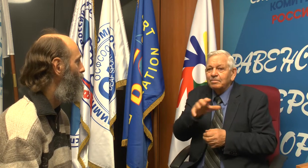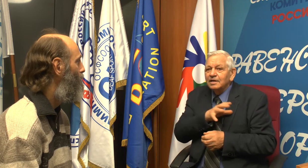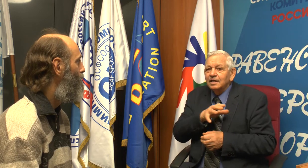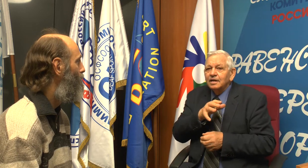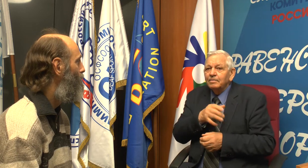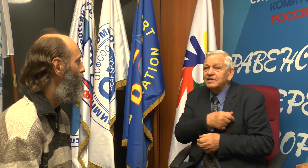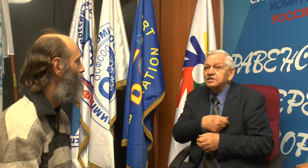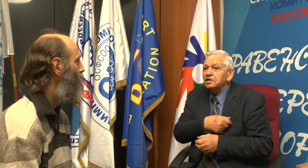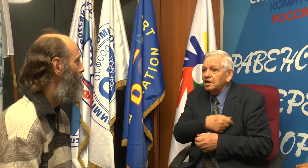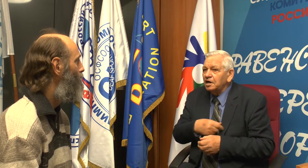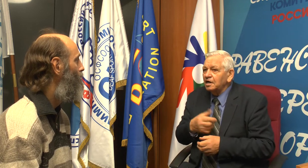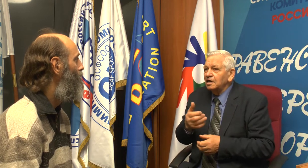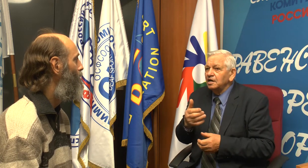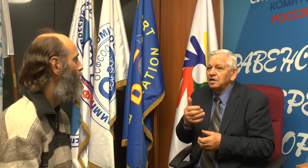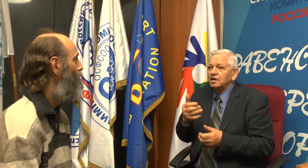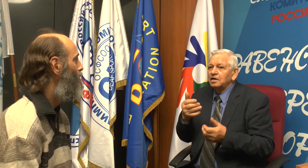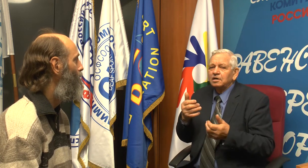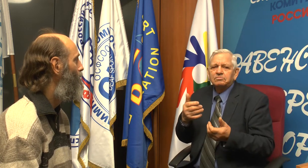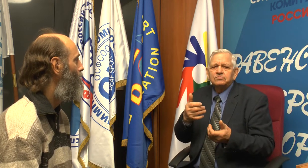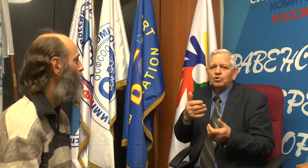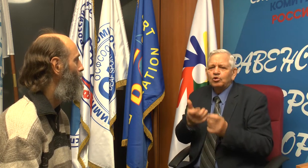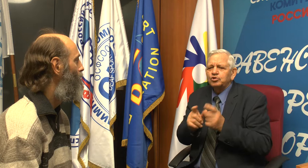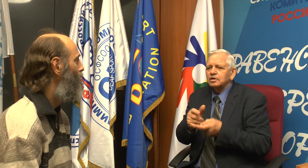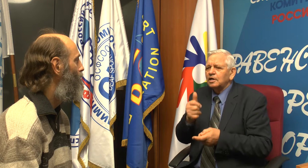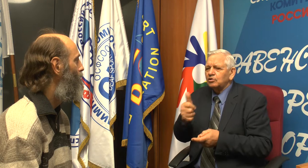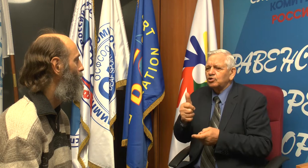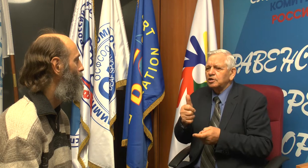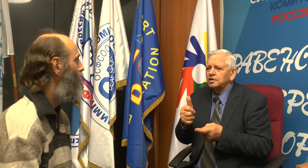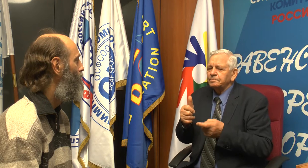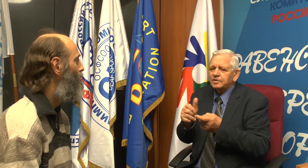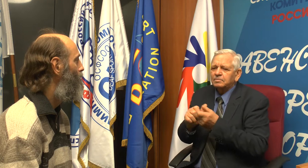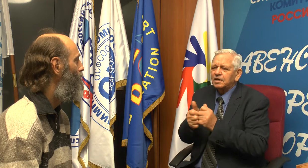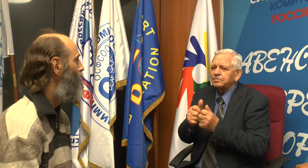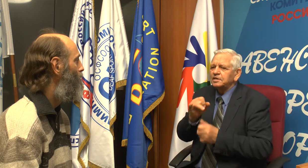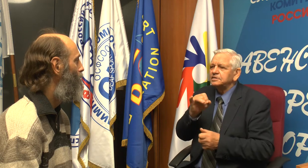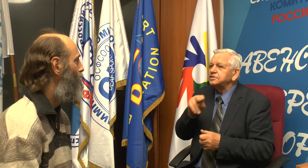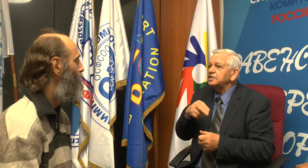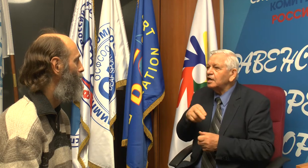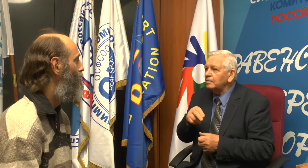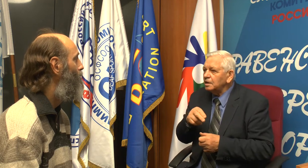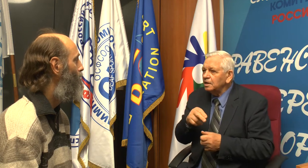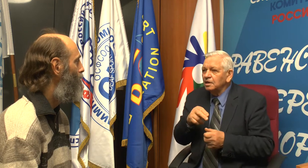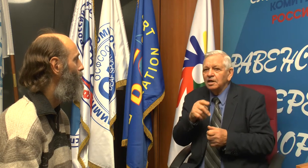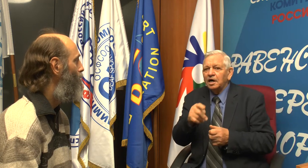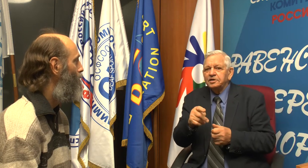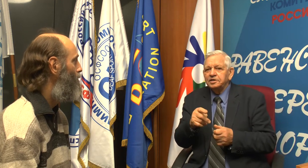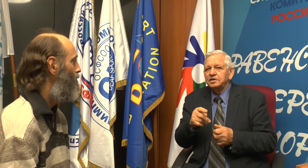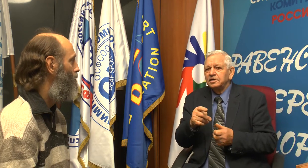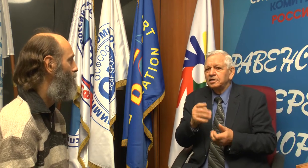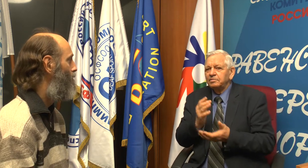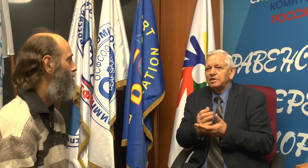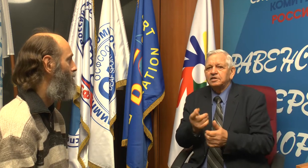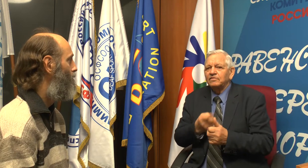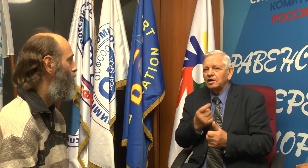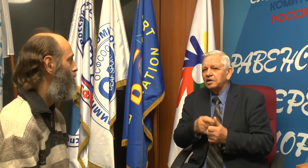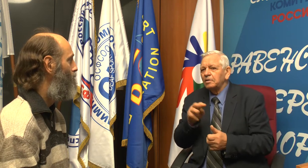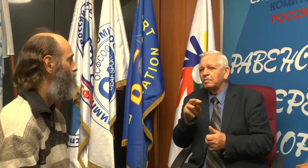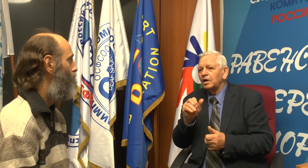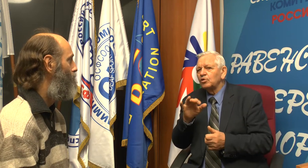были мастера, очень хорошие спортсмены из «Динамо». Они имели звание